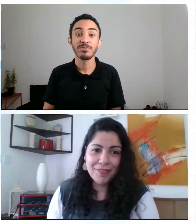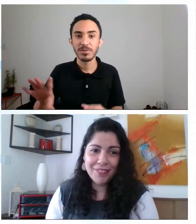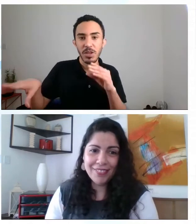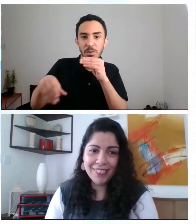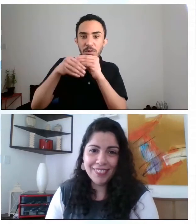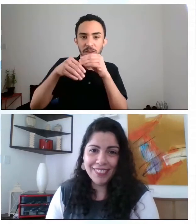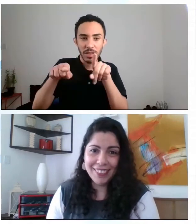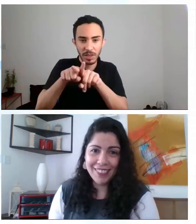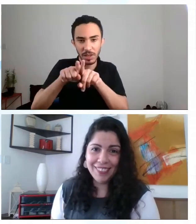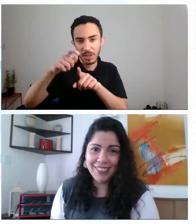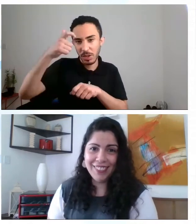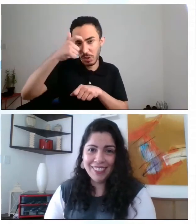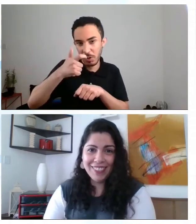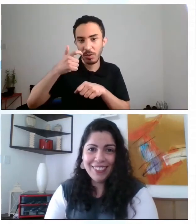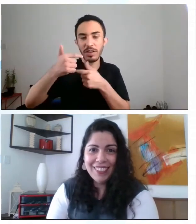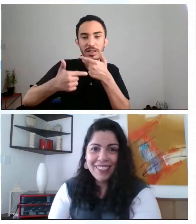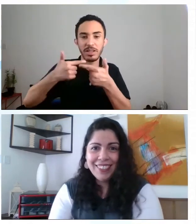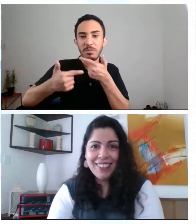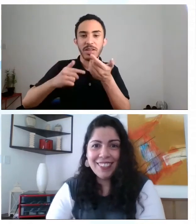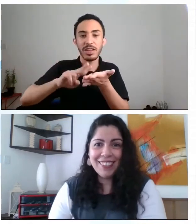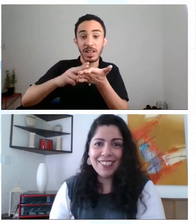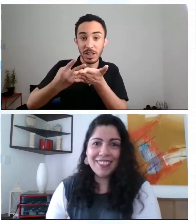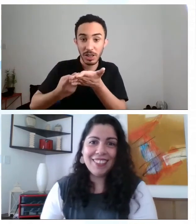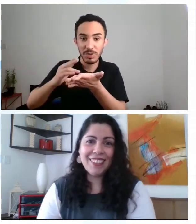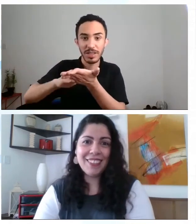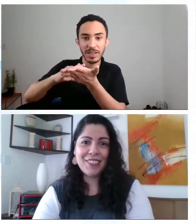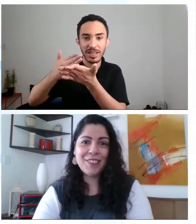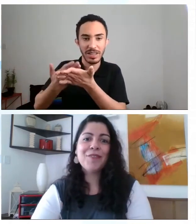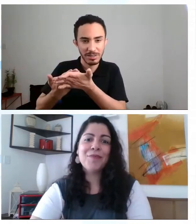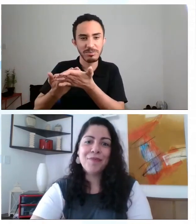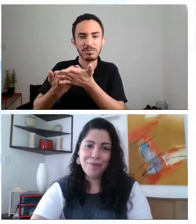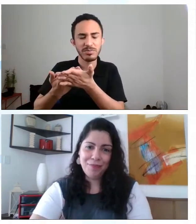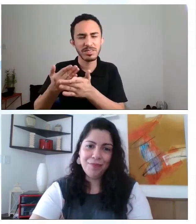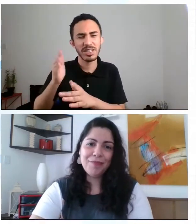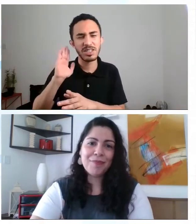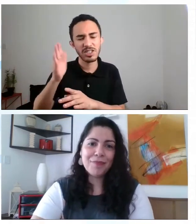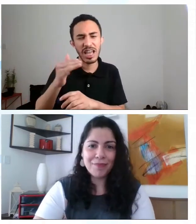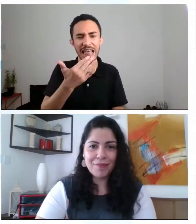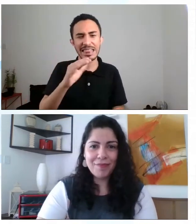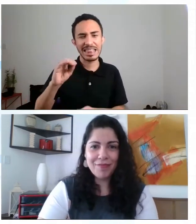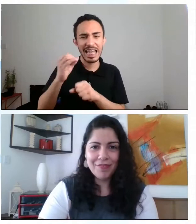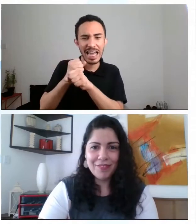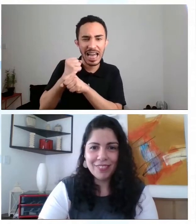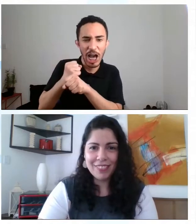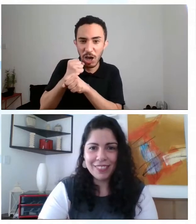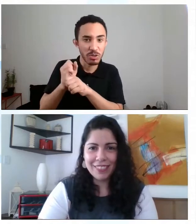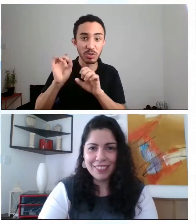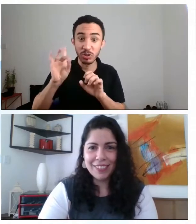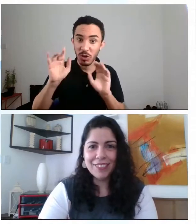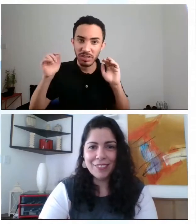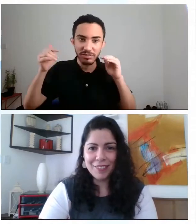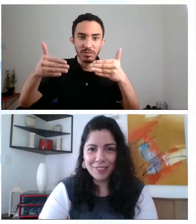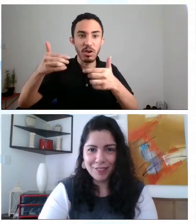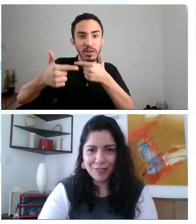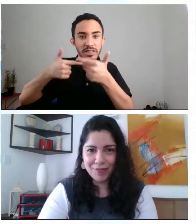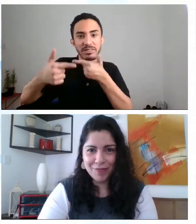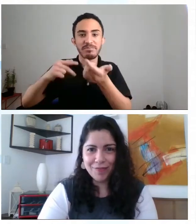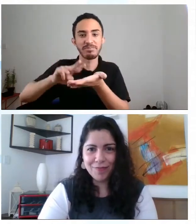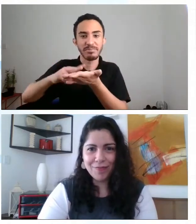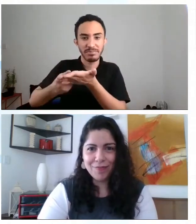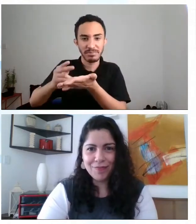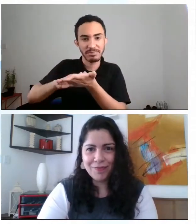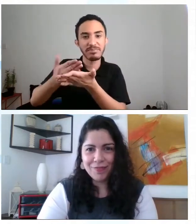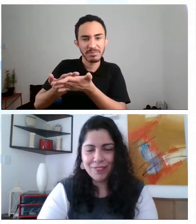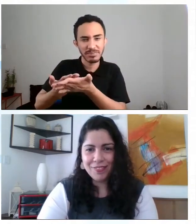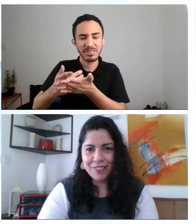Mas, assim, eu trabalho com tradução e interpretação há mais de 10 anos, exclusivamente, né? Então,